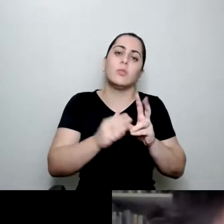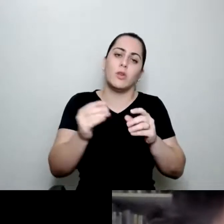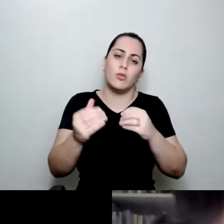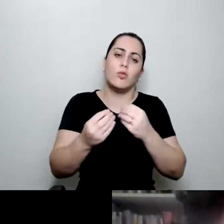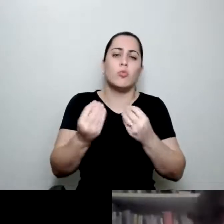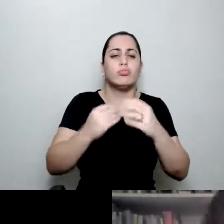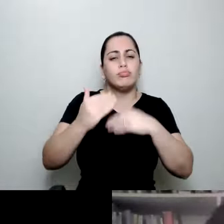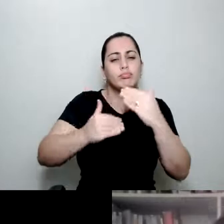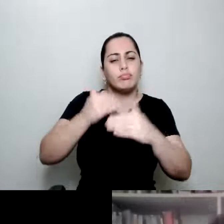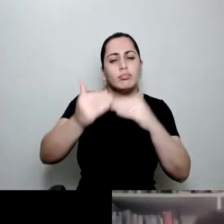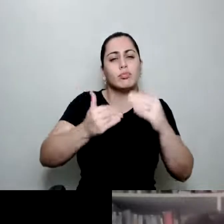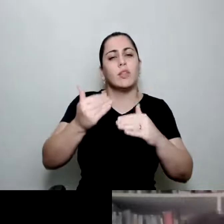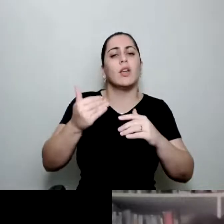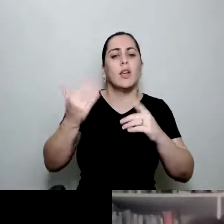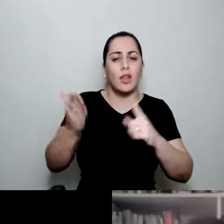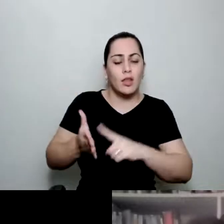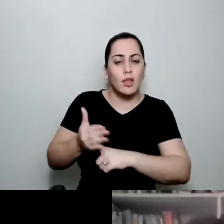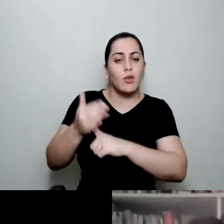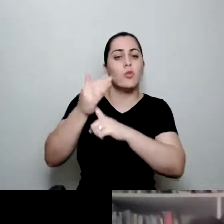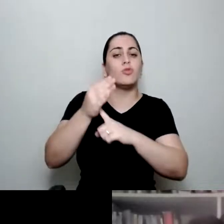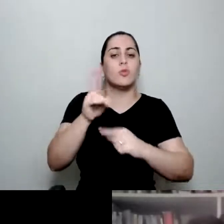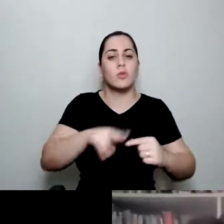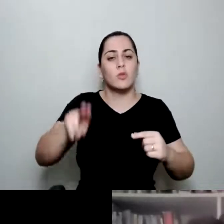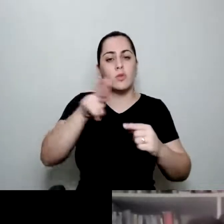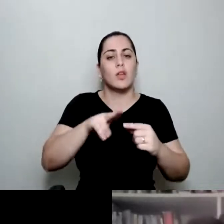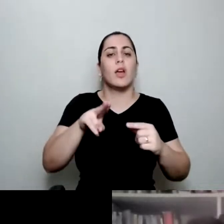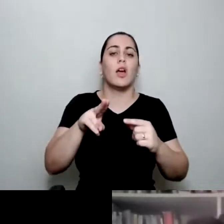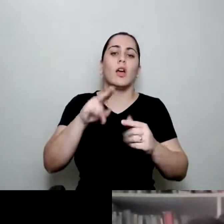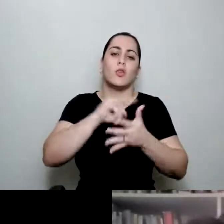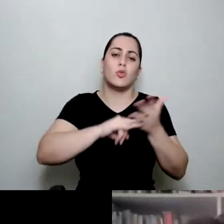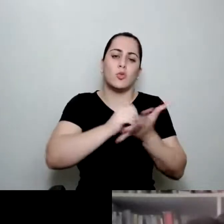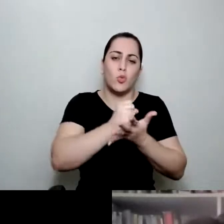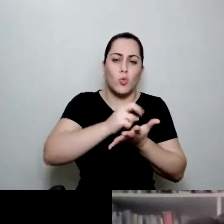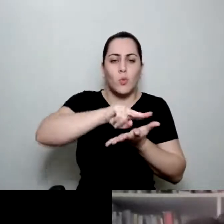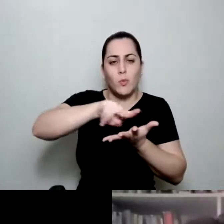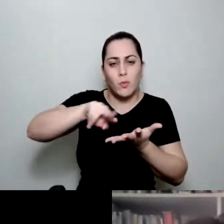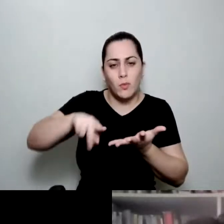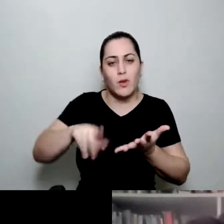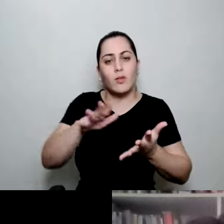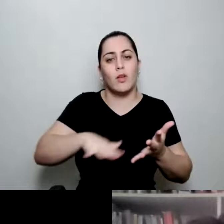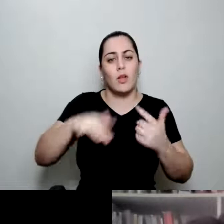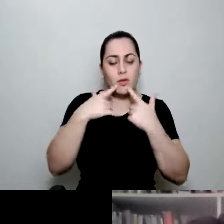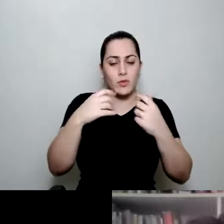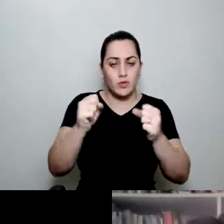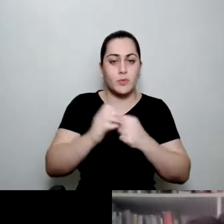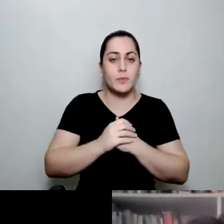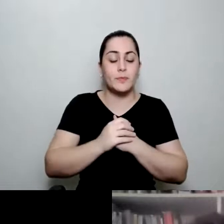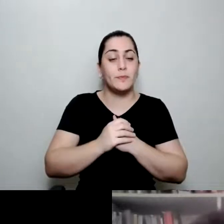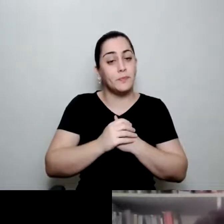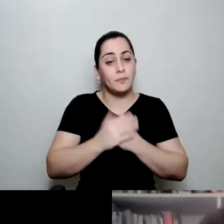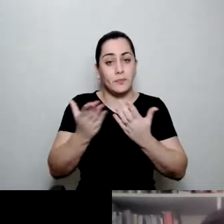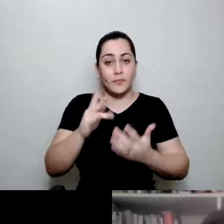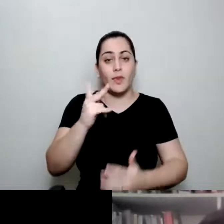de tecnologias de documentação linguística e interfaces entre documentação e descrição linguística. O Helder,